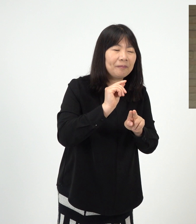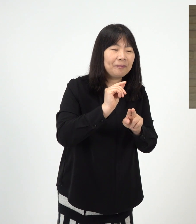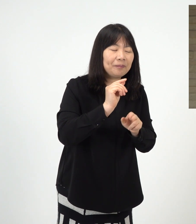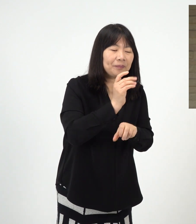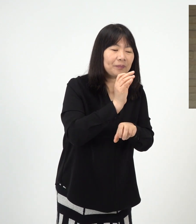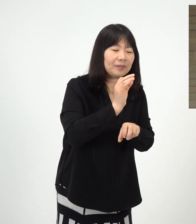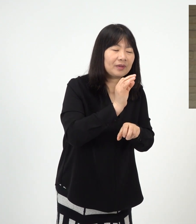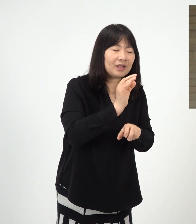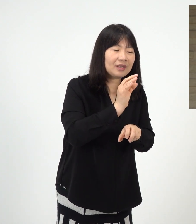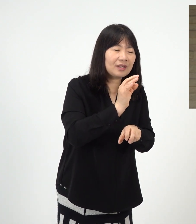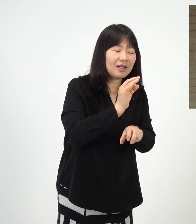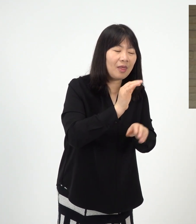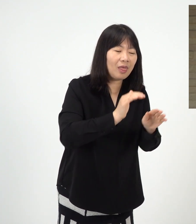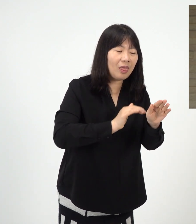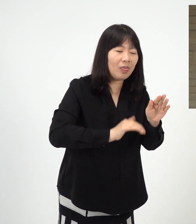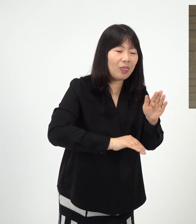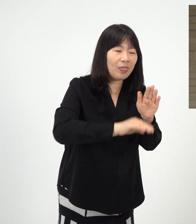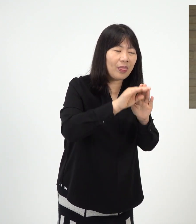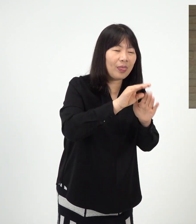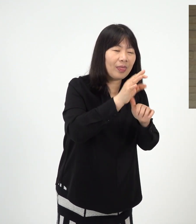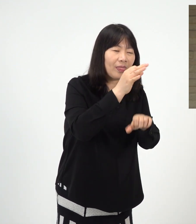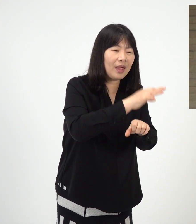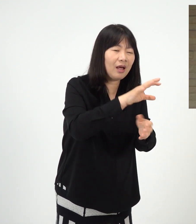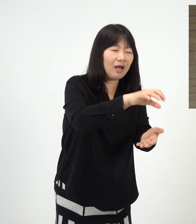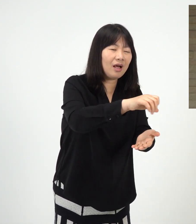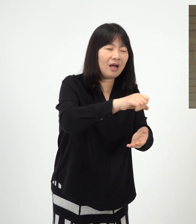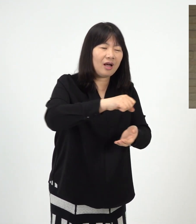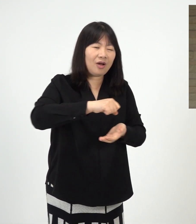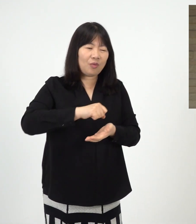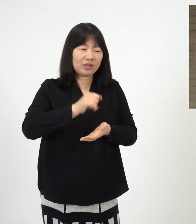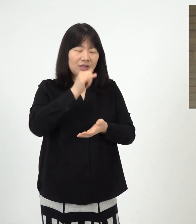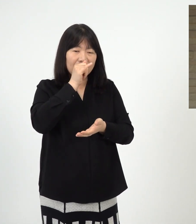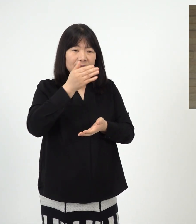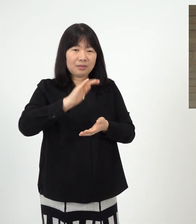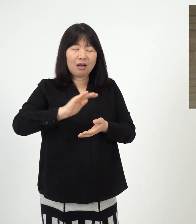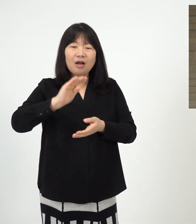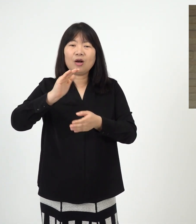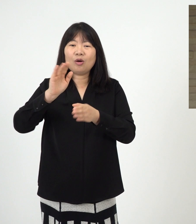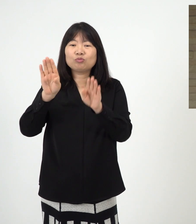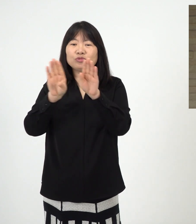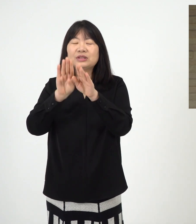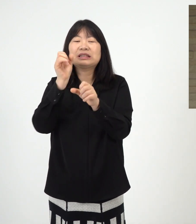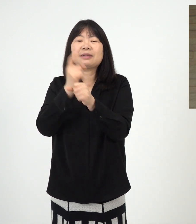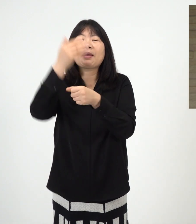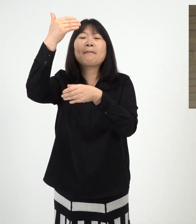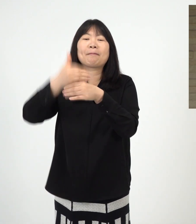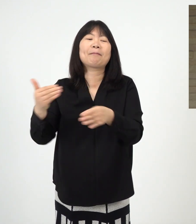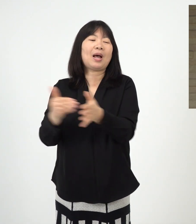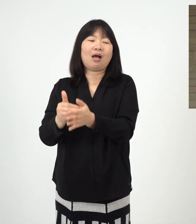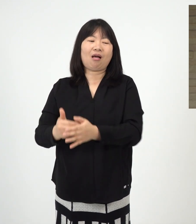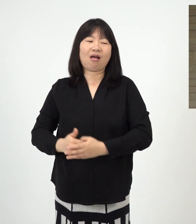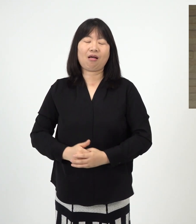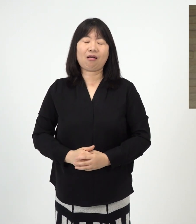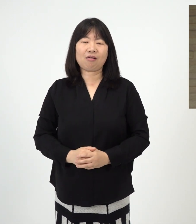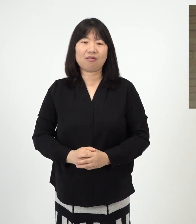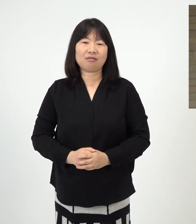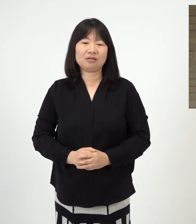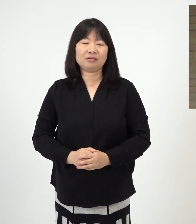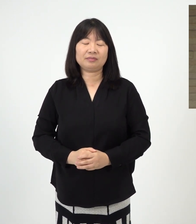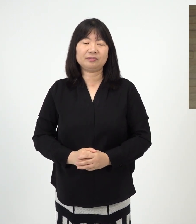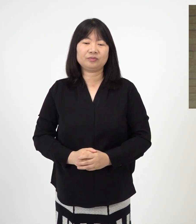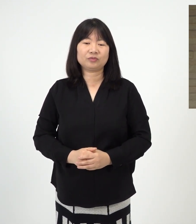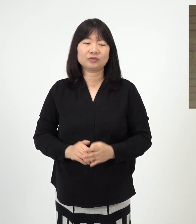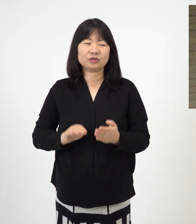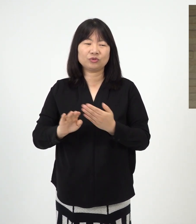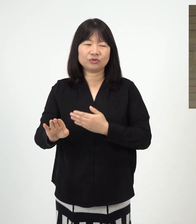채워서 돌아왔어요. 근데 이때 문은 이미 어떻게 됐죠? 닫혔어요. 문은 닫혔어요.